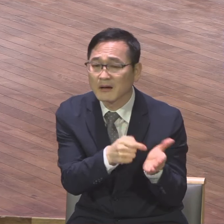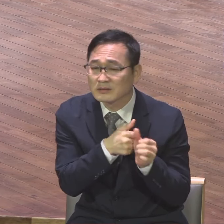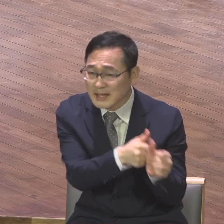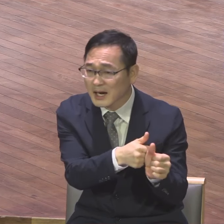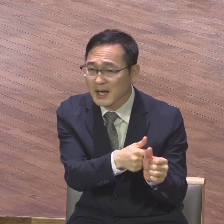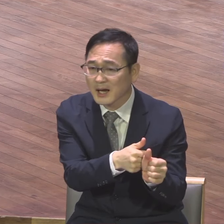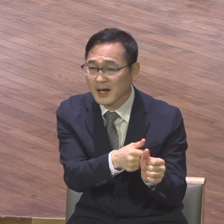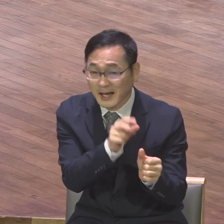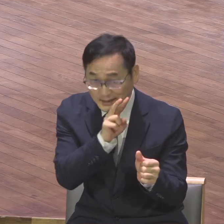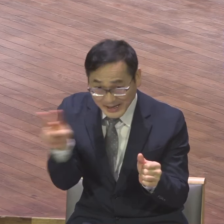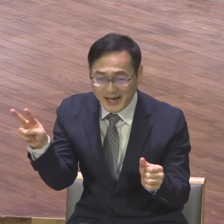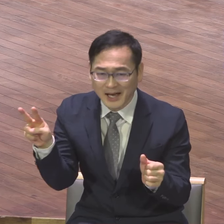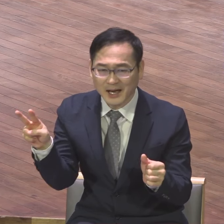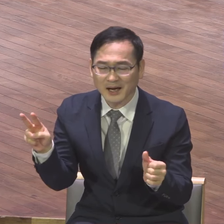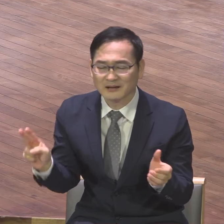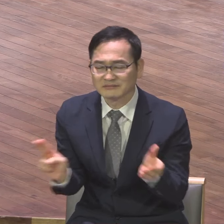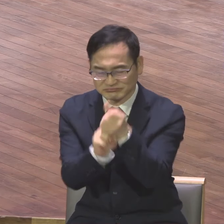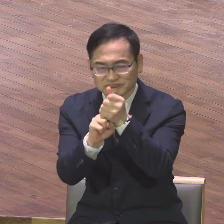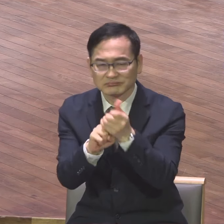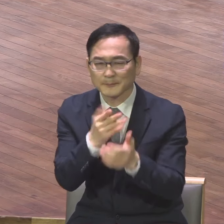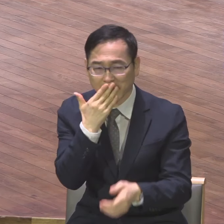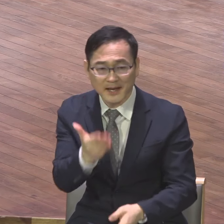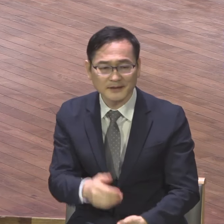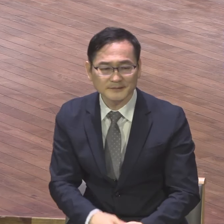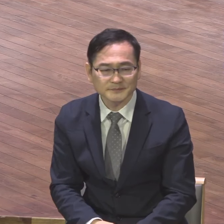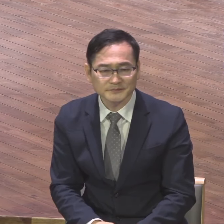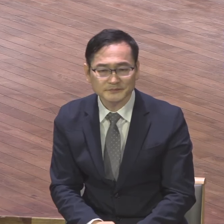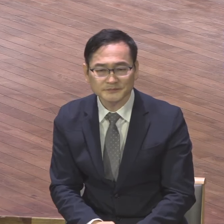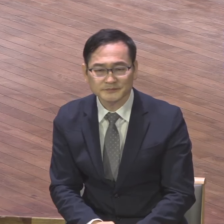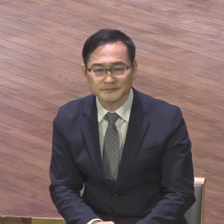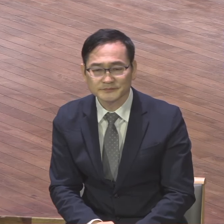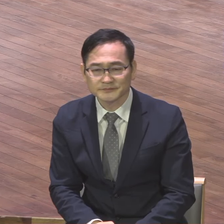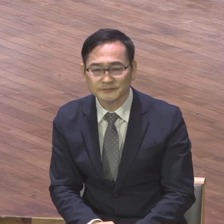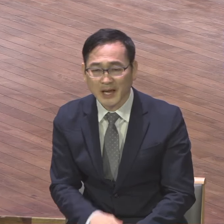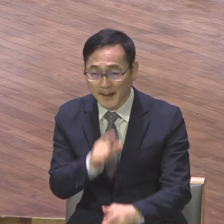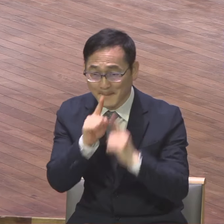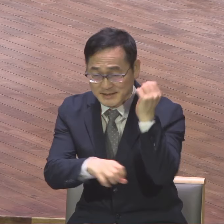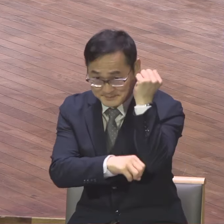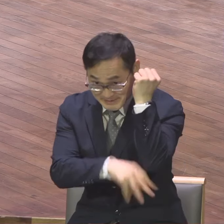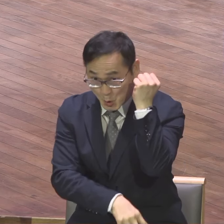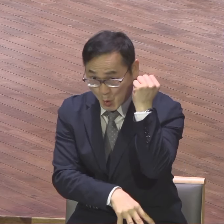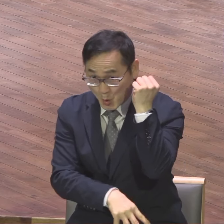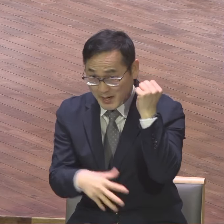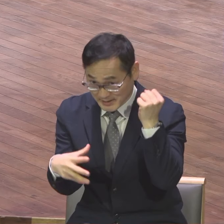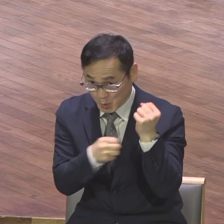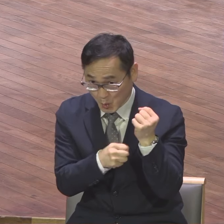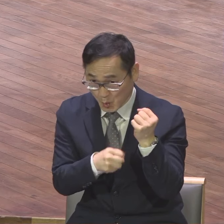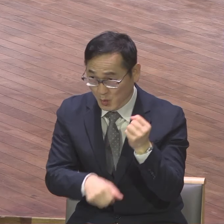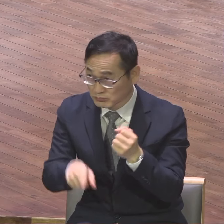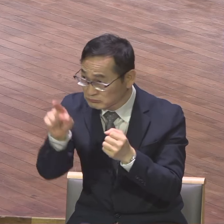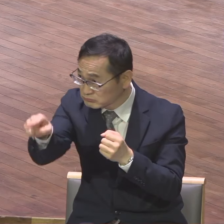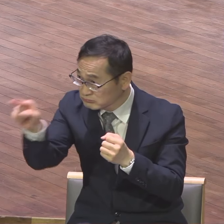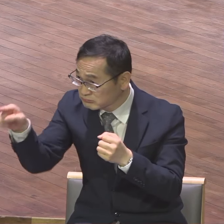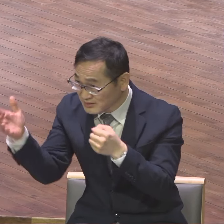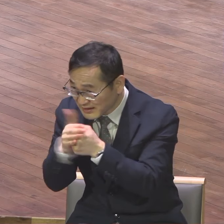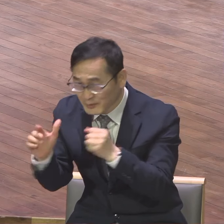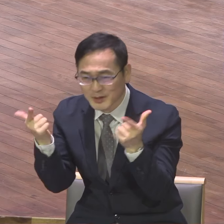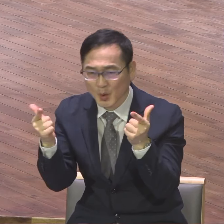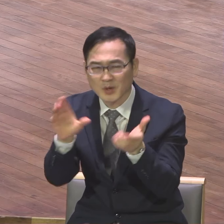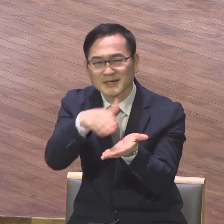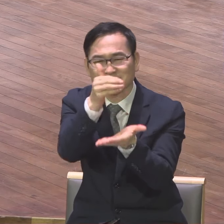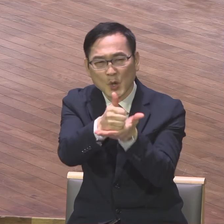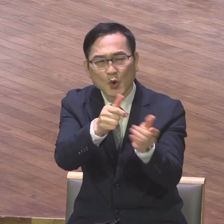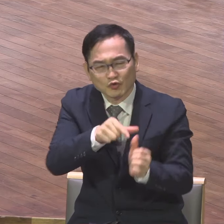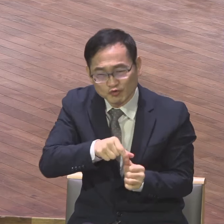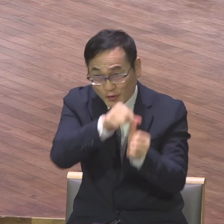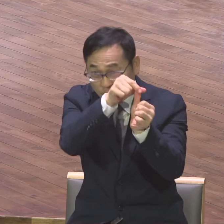그물이 찢어진다. 그래서 우리 예원 가족들은 모두 다 말씀에 근거해서. 아멘. 누구 때문이 아니에요. 오직 그리스도가 우리